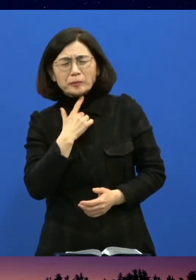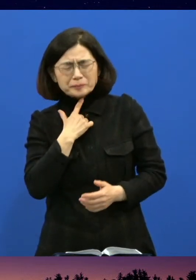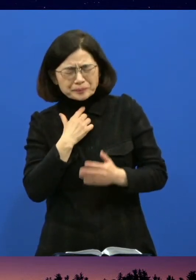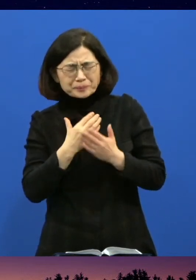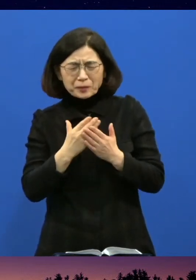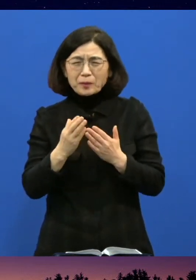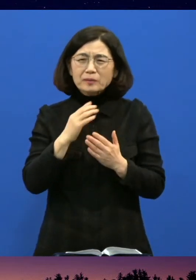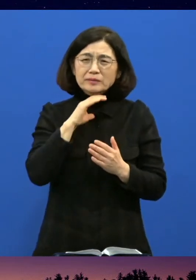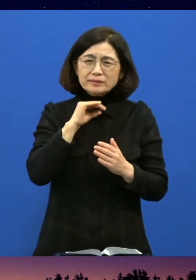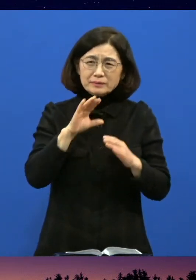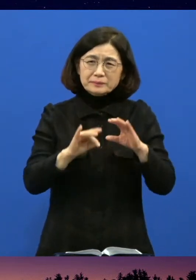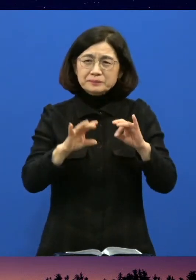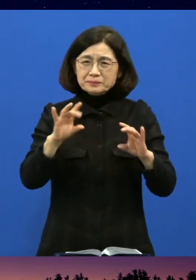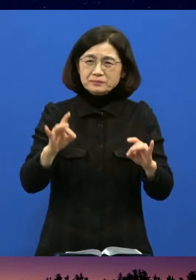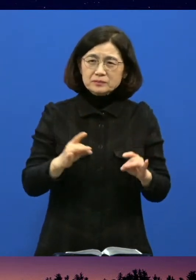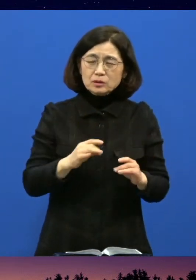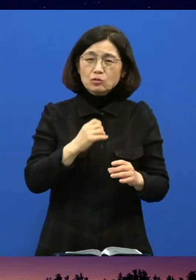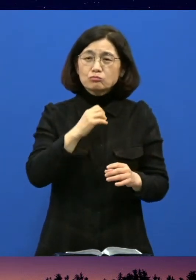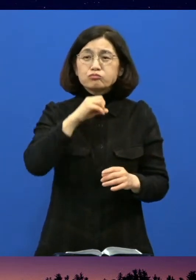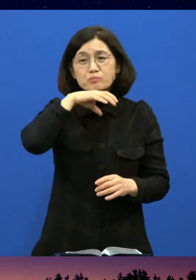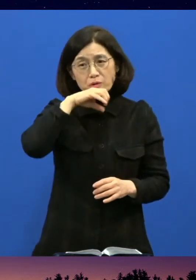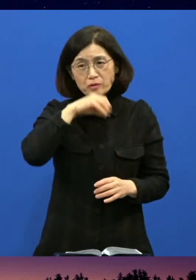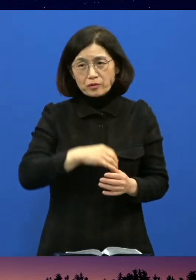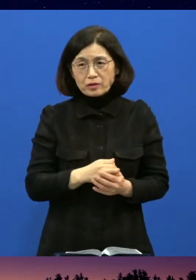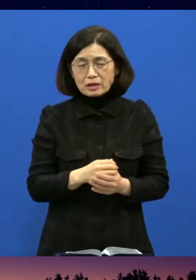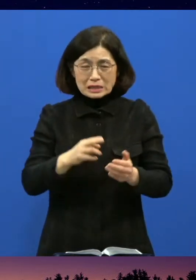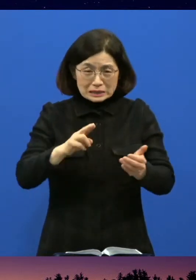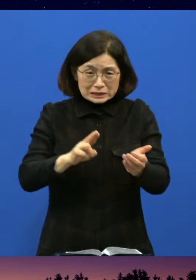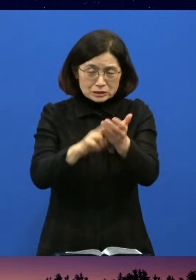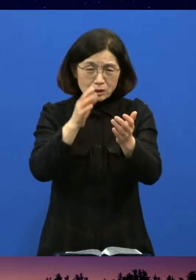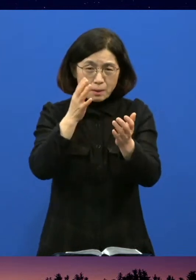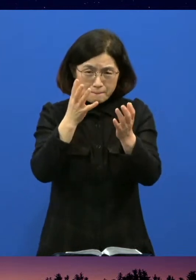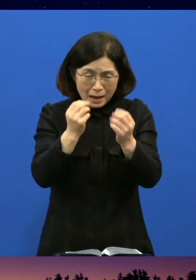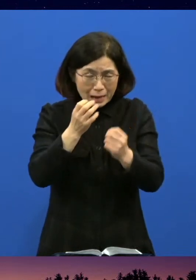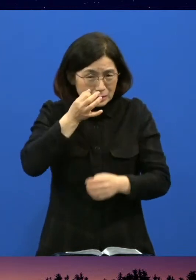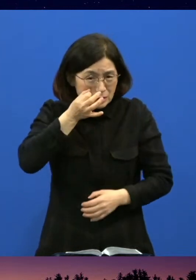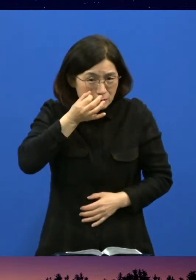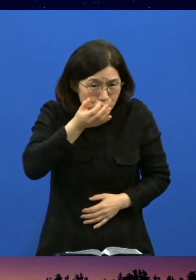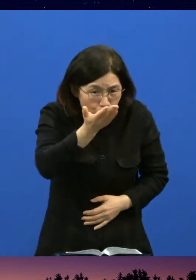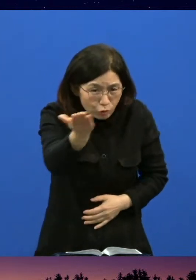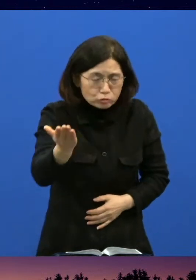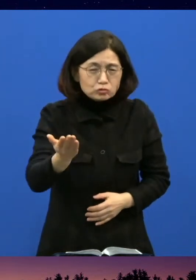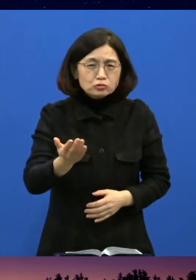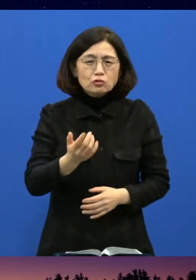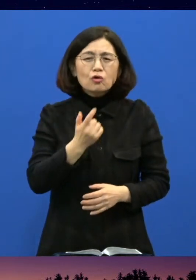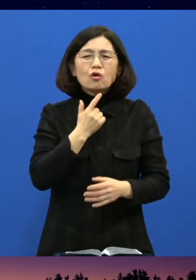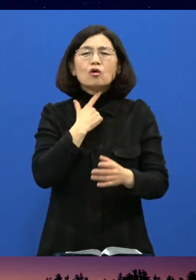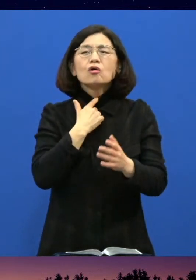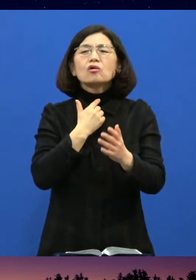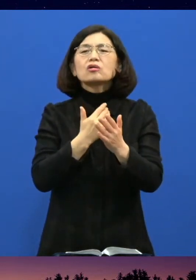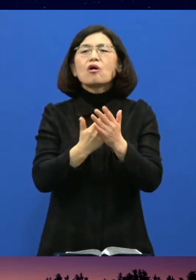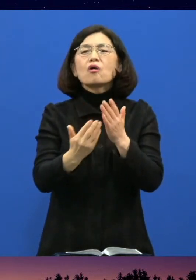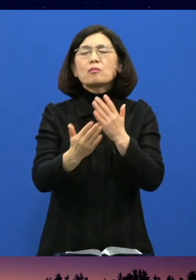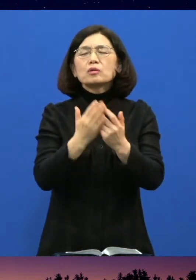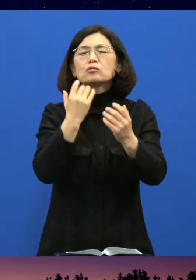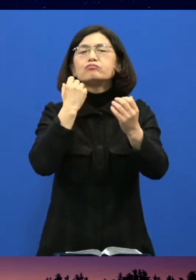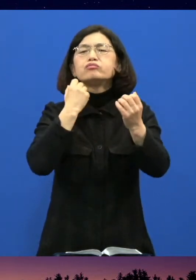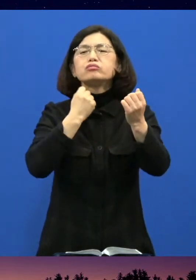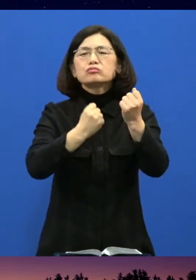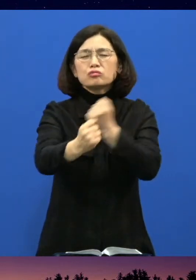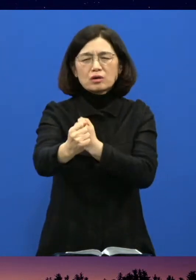기적을 아무리 보여주셔도, 일으켜도 그 기적을 보는 눈이 열리지 않으면 소용이 없는